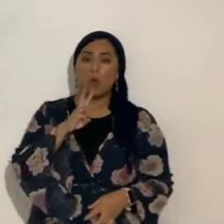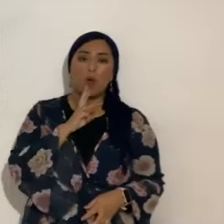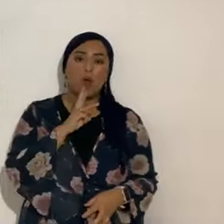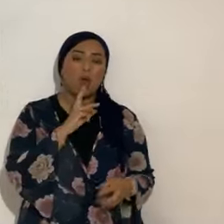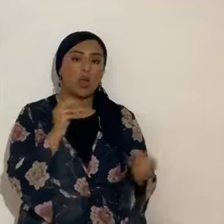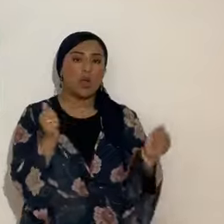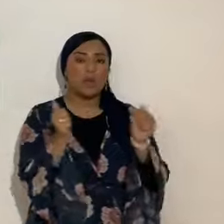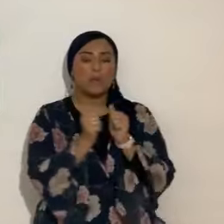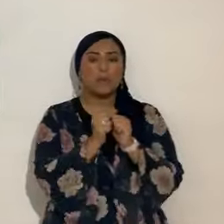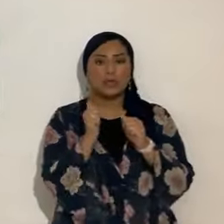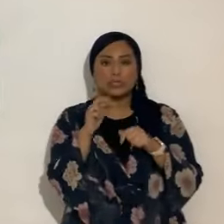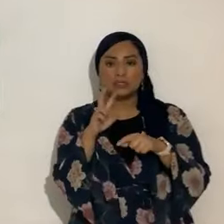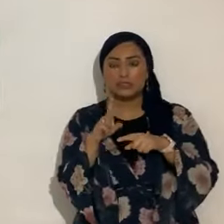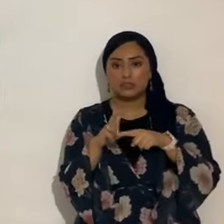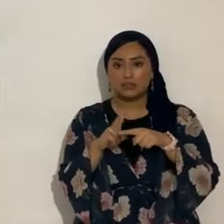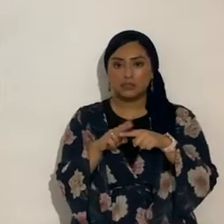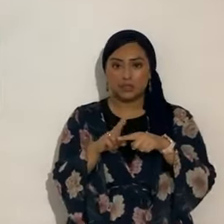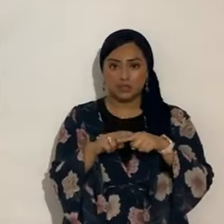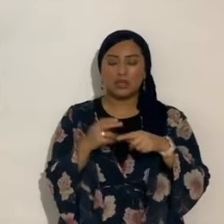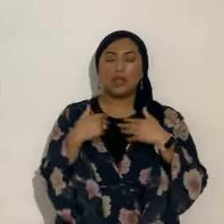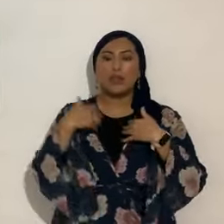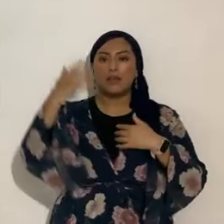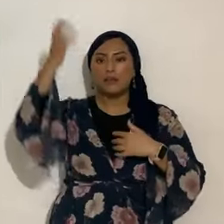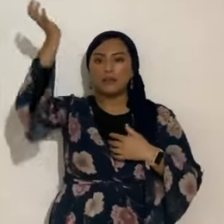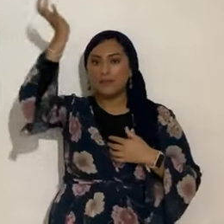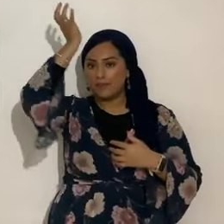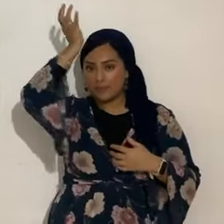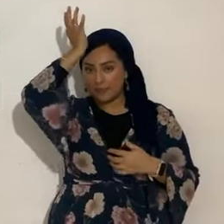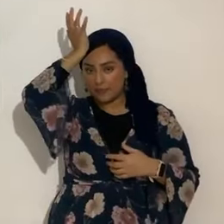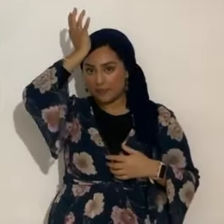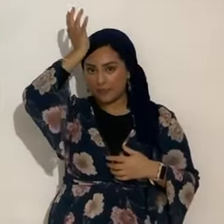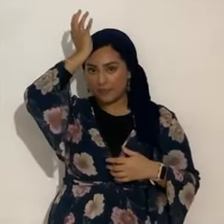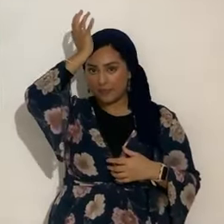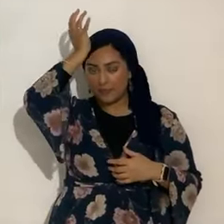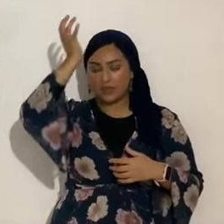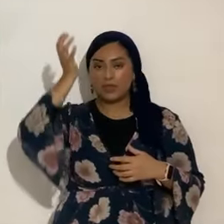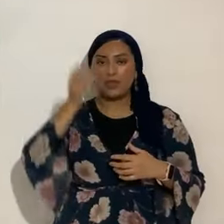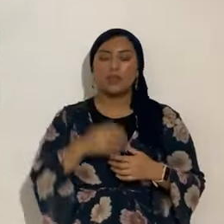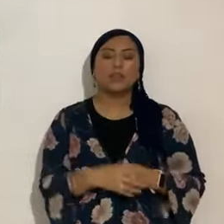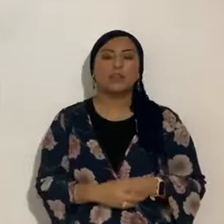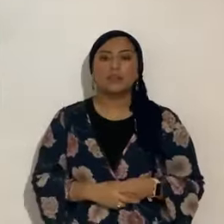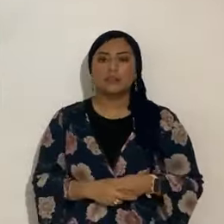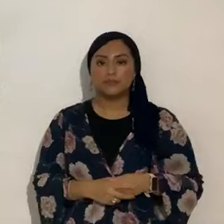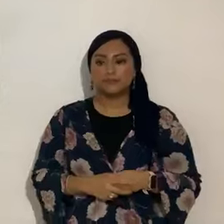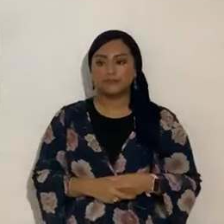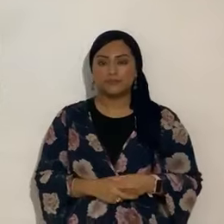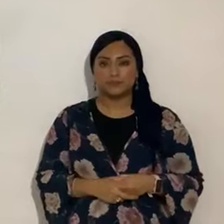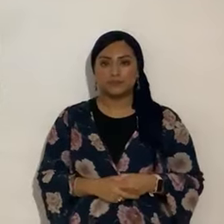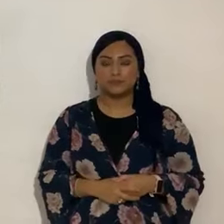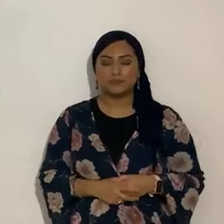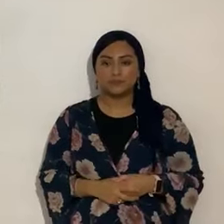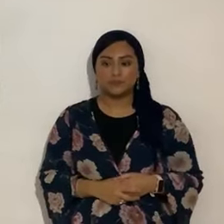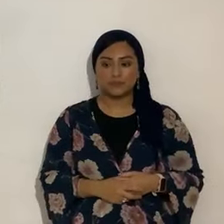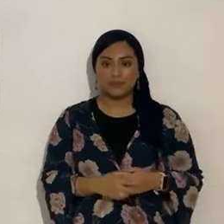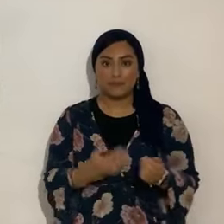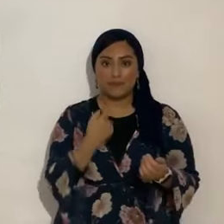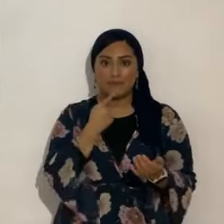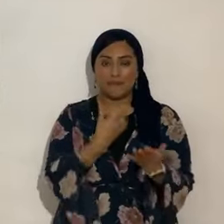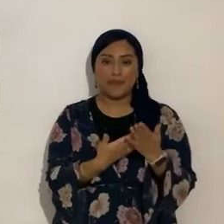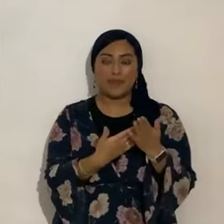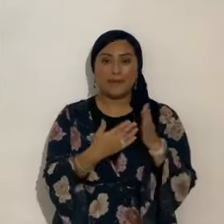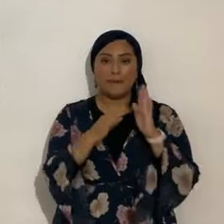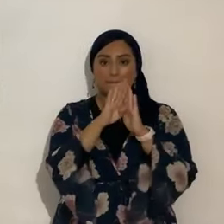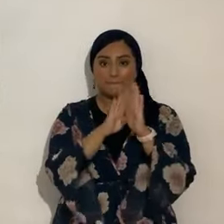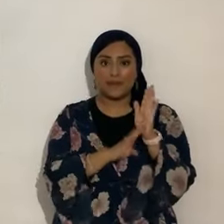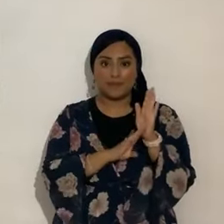sal, agua salada, lechuga escarola, espinacas, esas son las hierbas amargas de que habla la Biblia. No